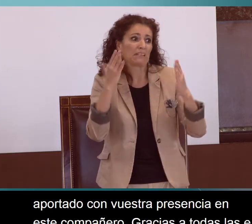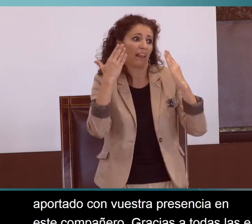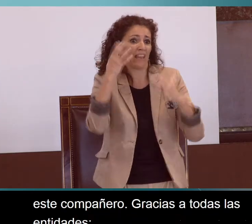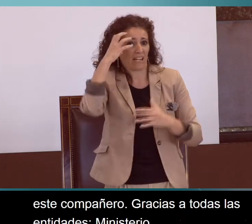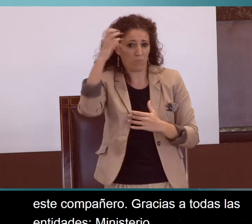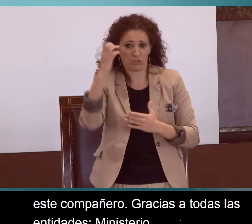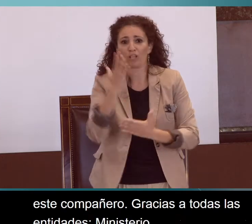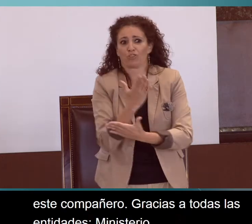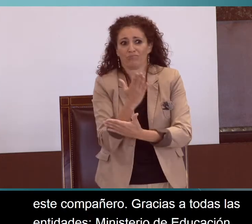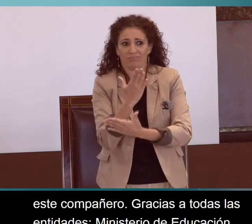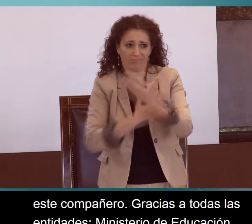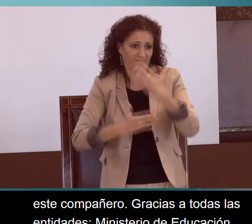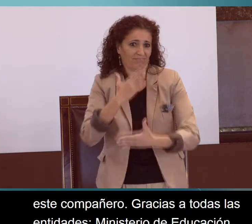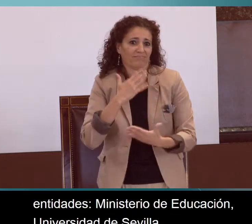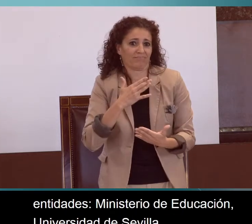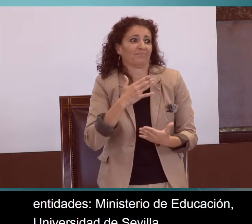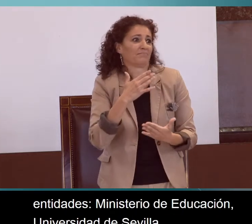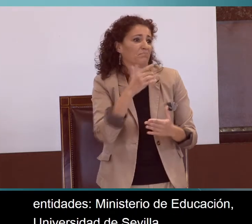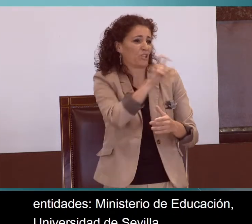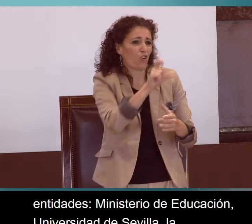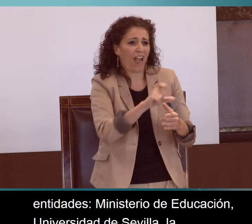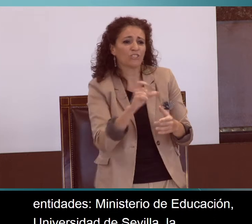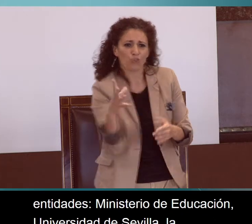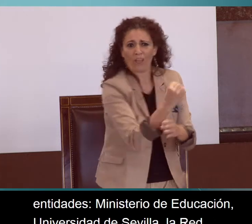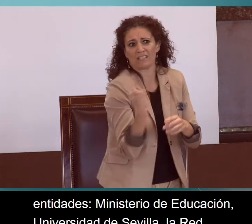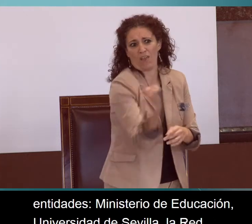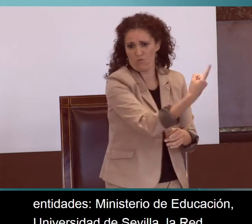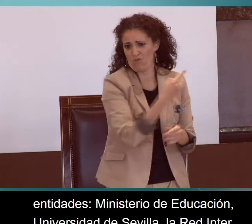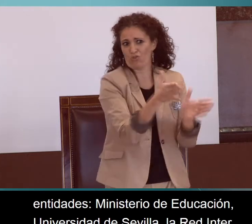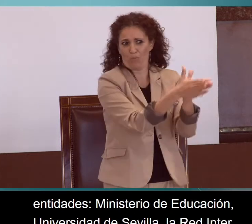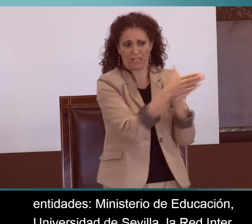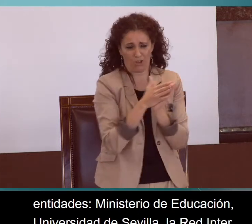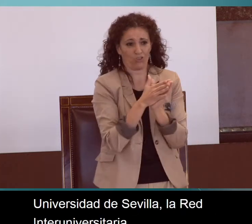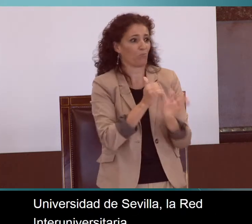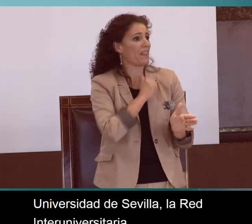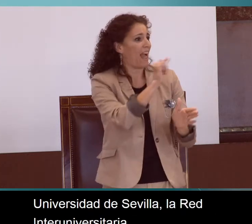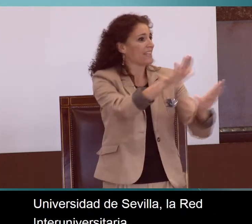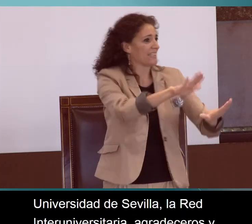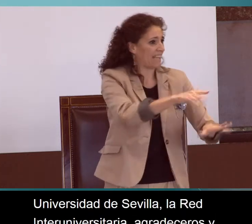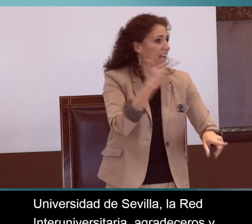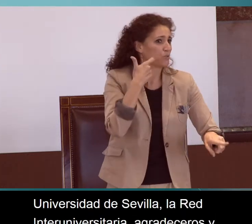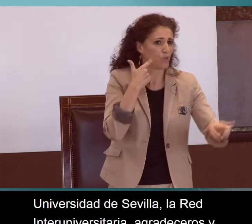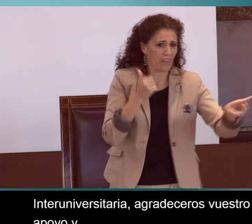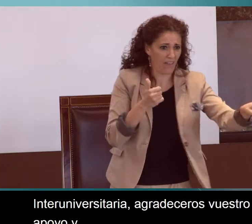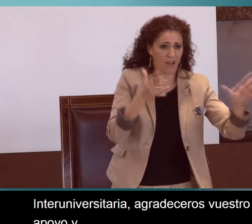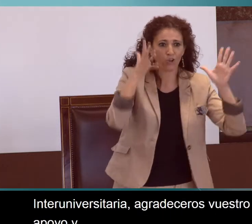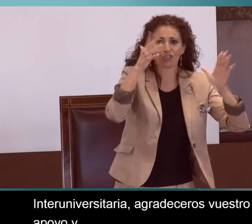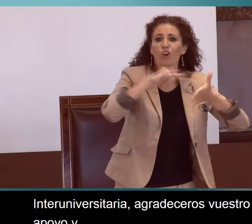Y especialmente al Real Patronato sobre Discapacidad. A todos y cada uno de los compañeros que lo conforman, que está aquí, Jesús